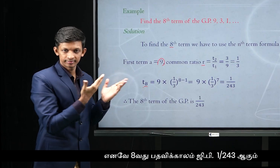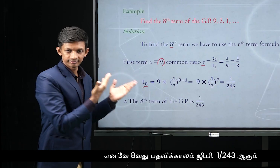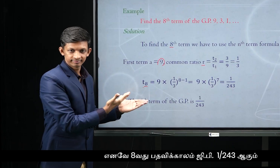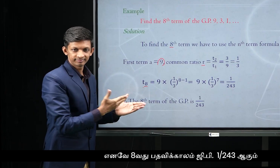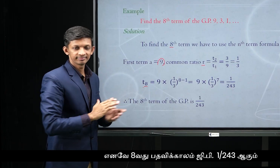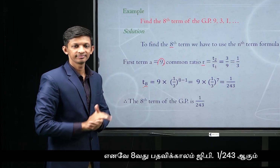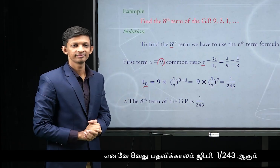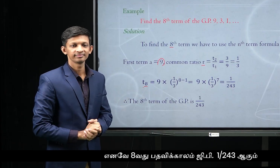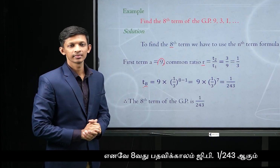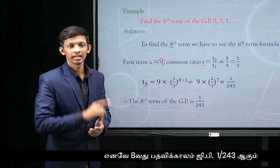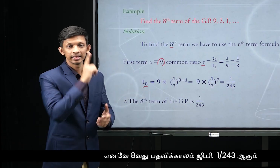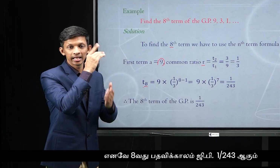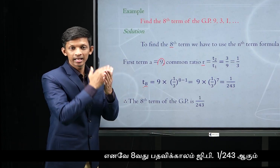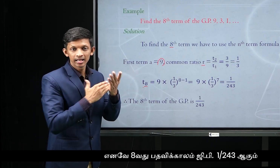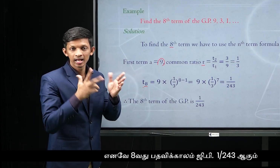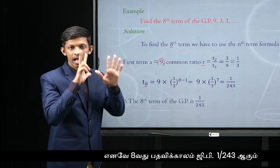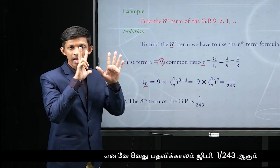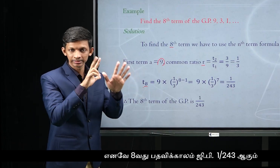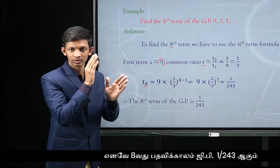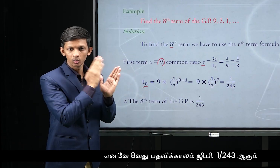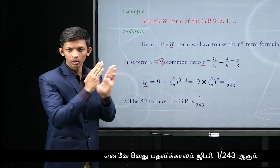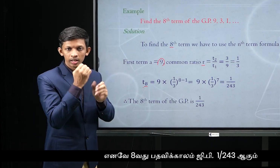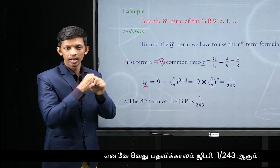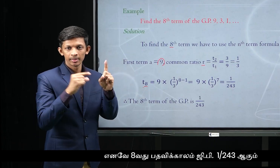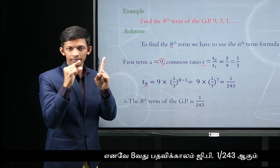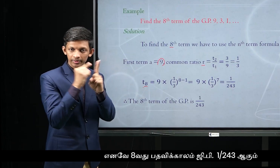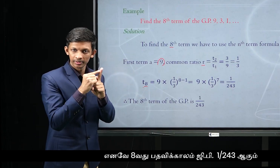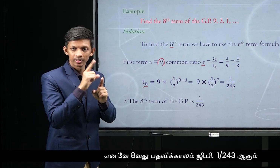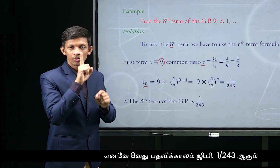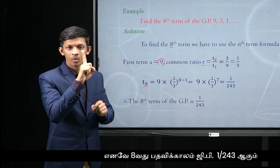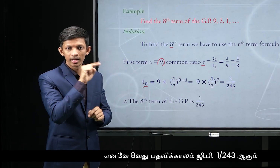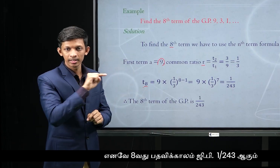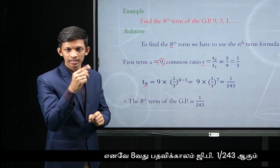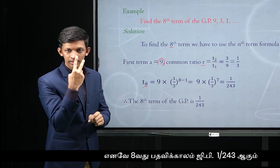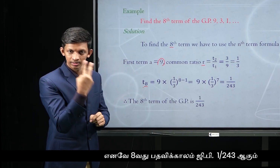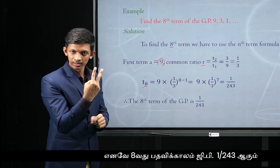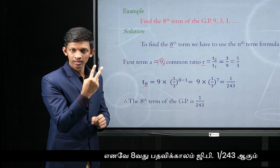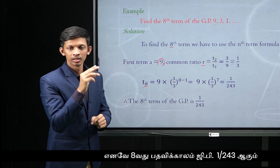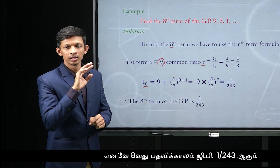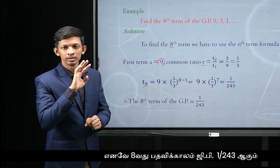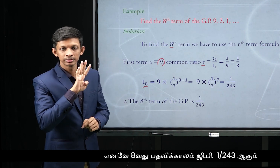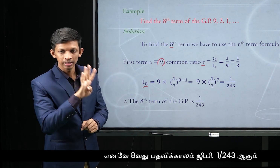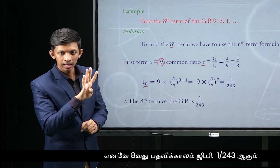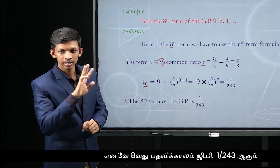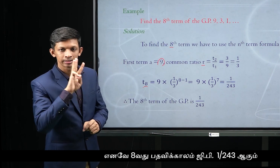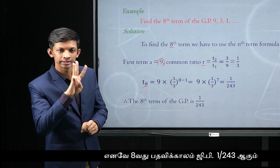எனவே 8வது வரையறை காலம் ஜிபி 1 கீழ் 243 ஆகும்.